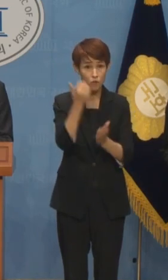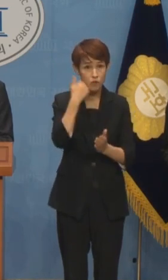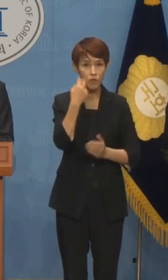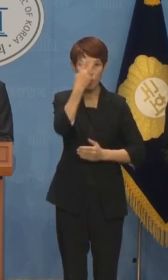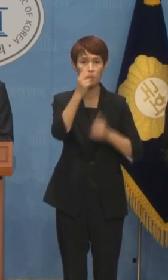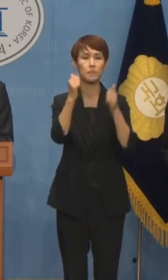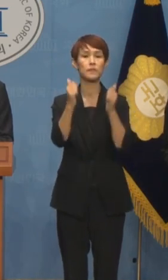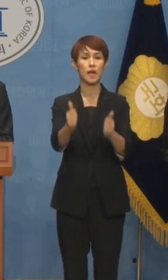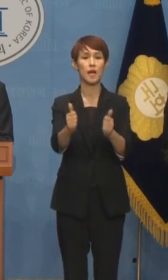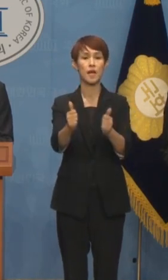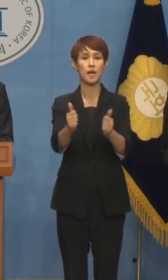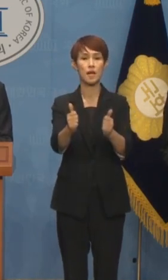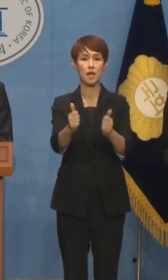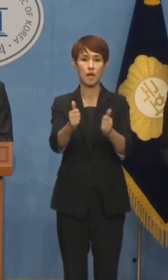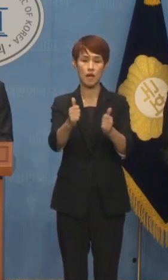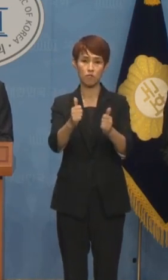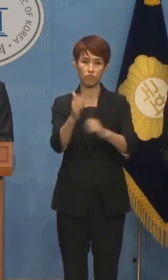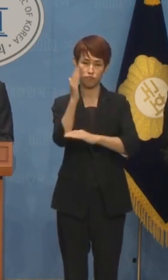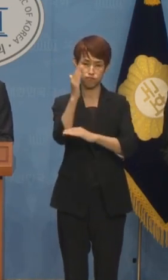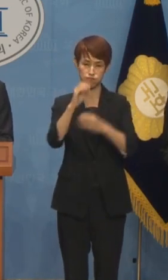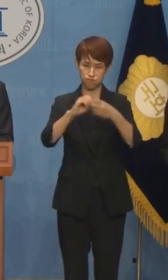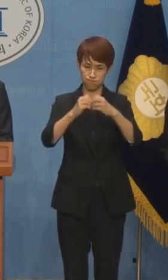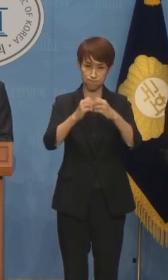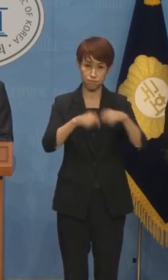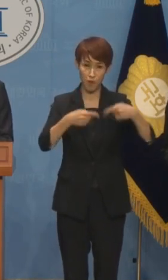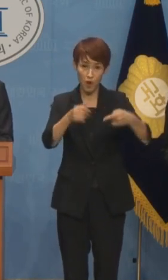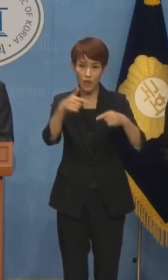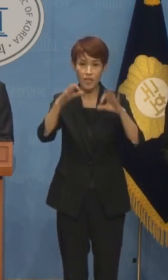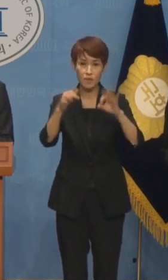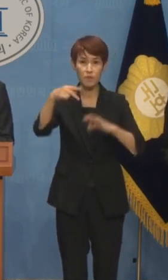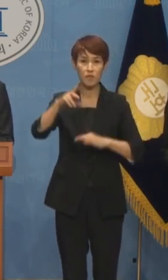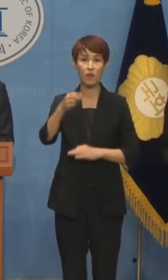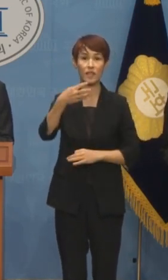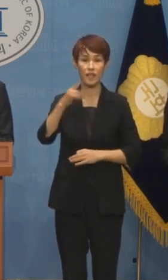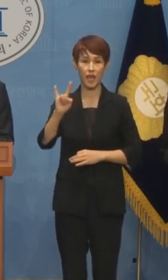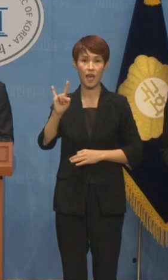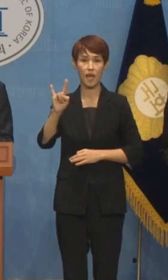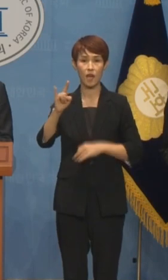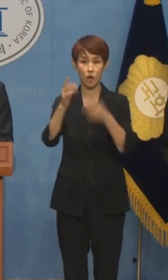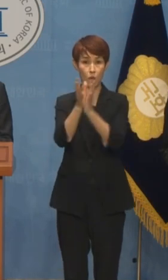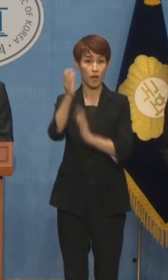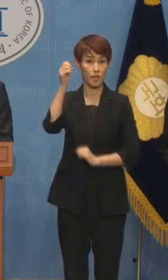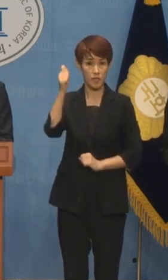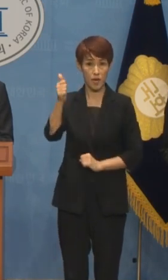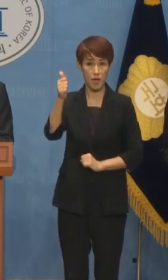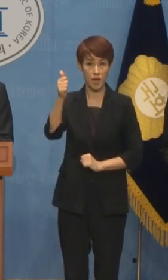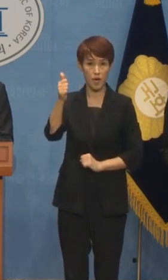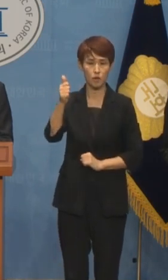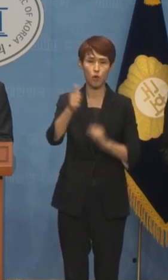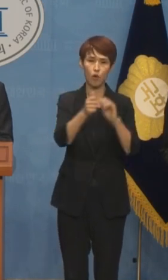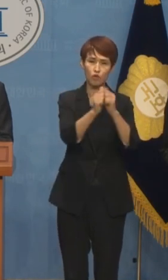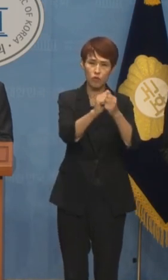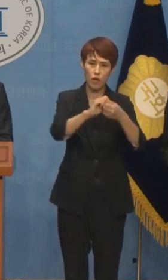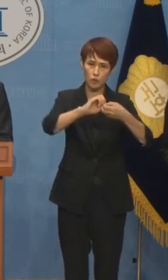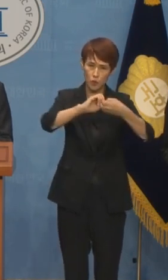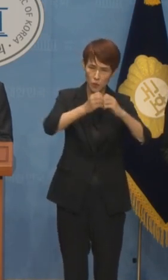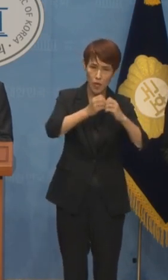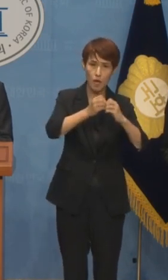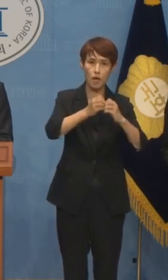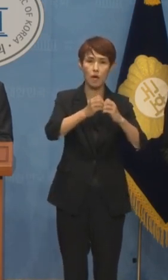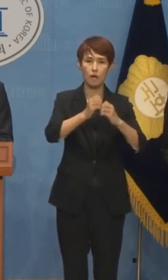검찰의 진술 조작 의혹에 가담한 김성태 전 쌍방울 회장의 주가 조작 의혹은